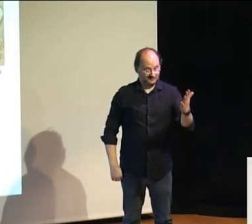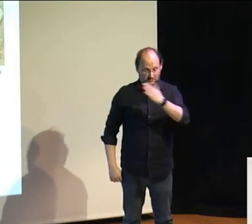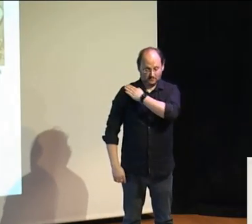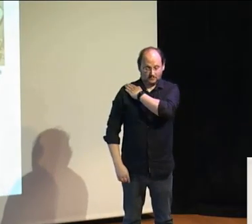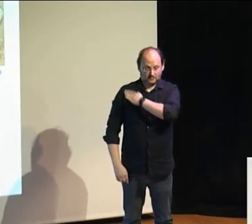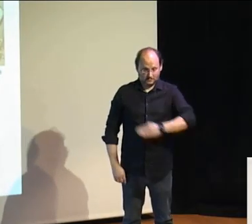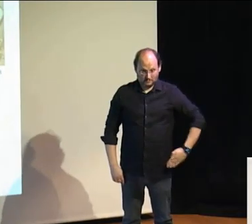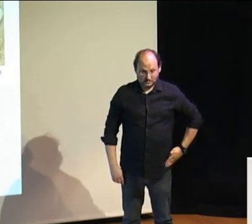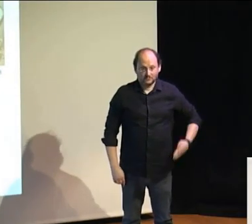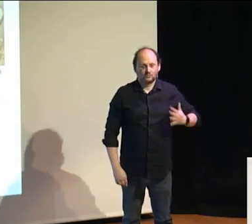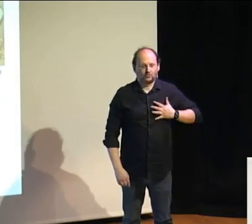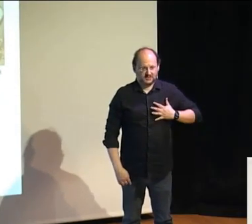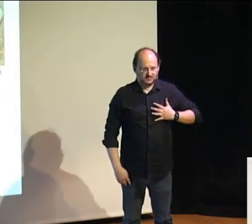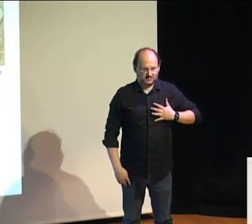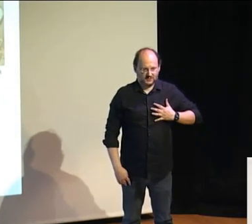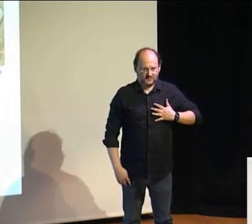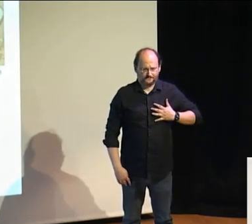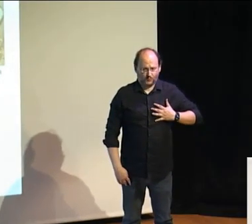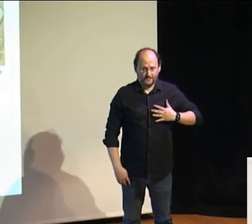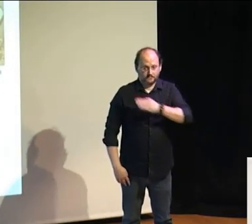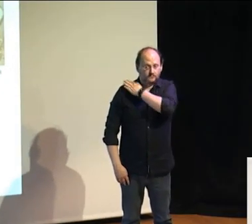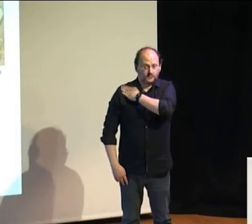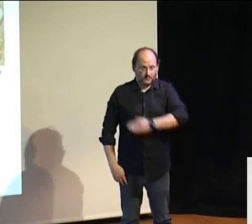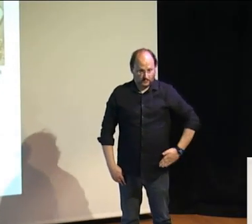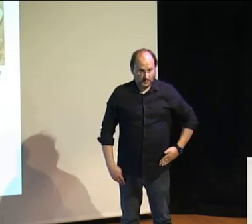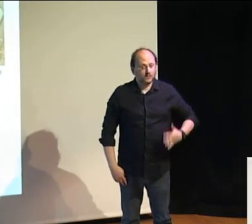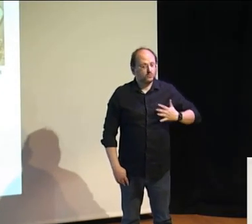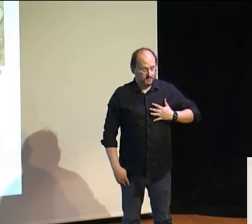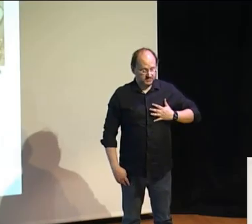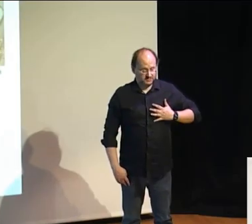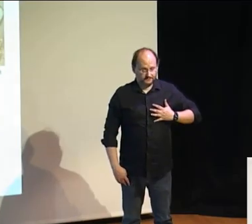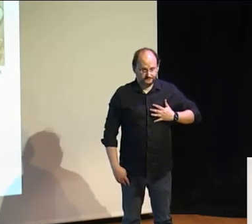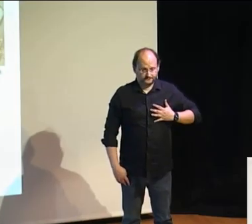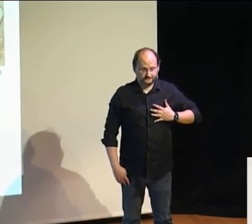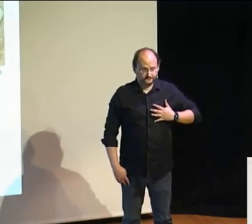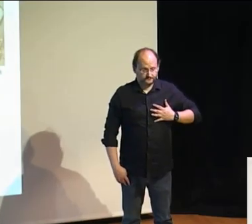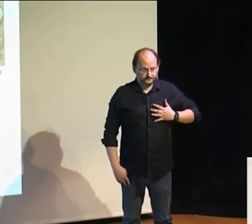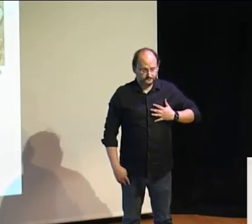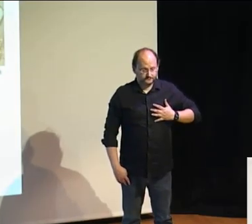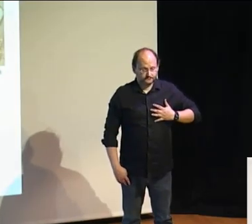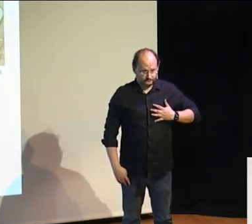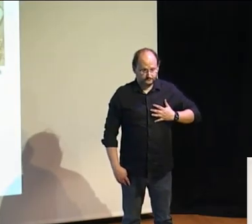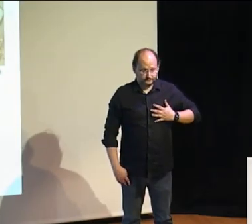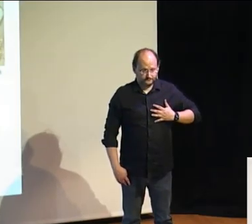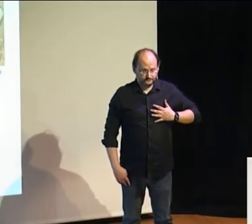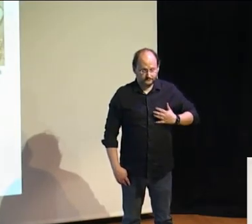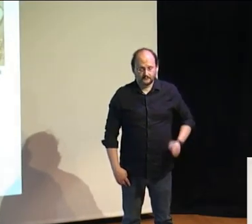Et pour pouvoir parler de la grande noblesse, on faisait le signe avec la main droite qui